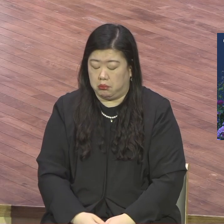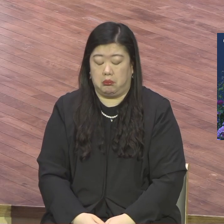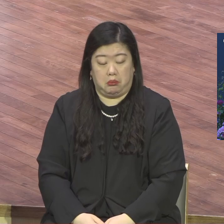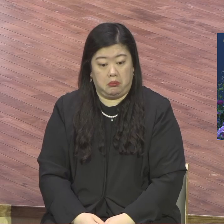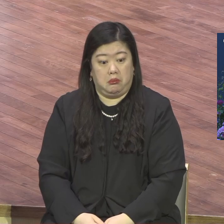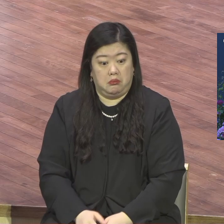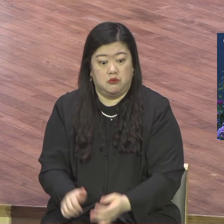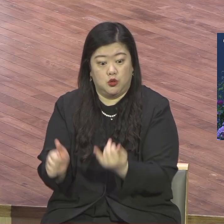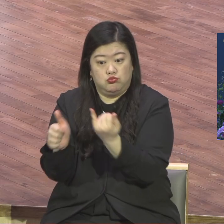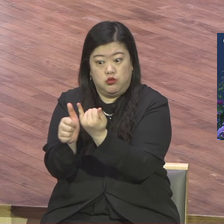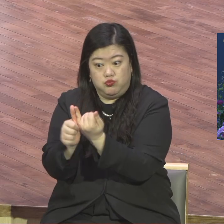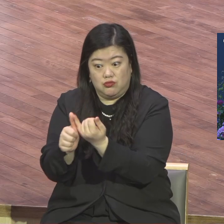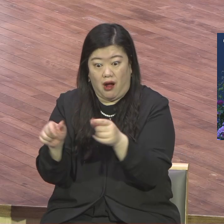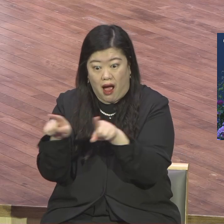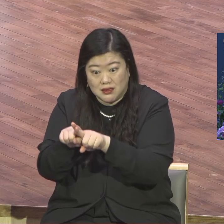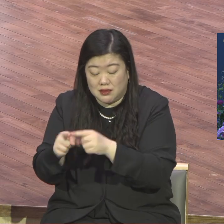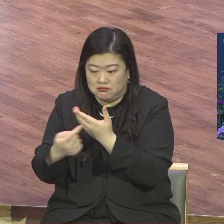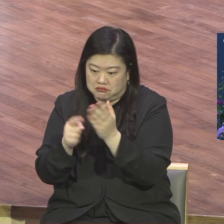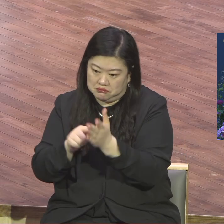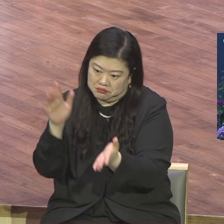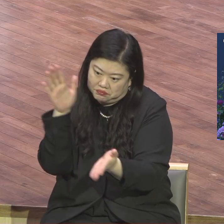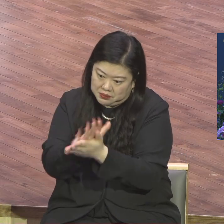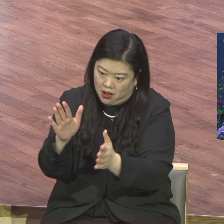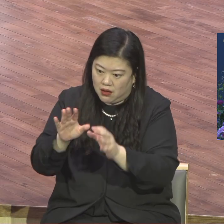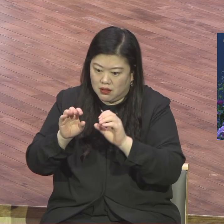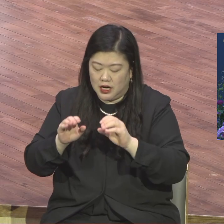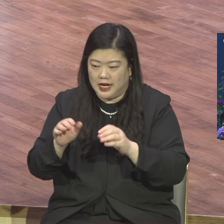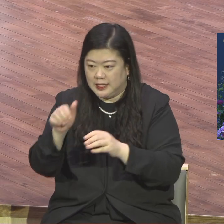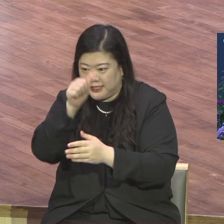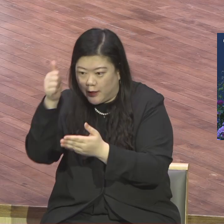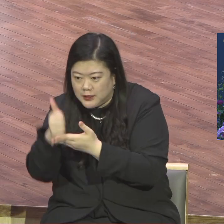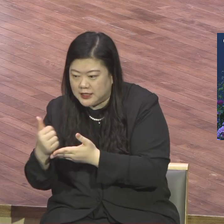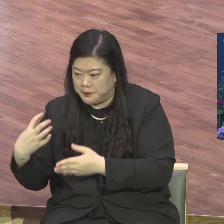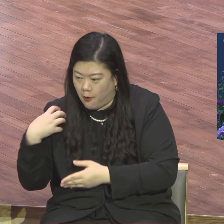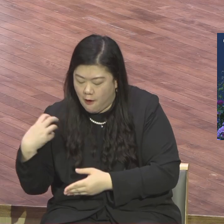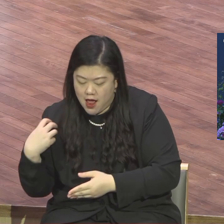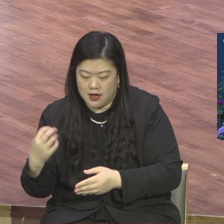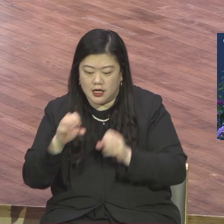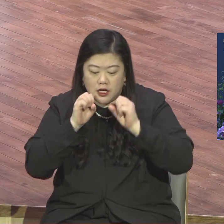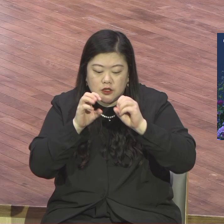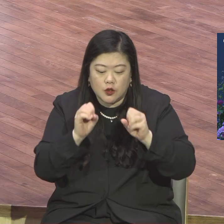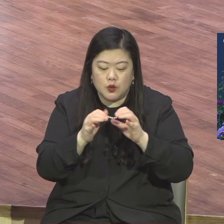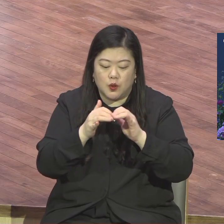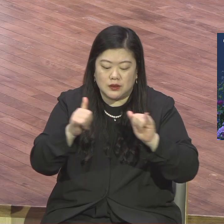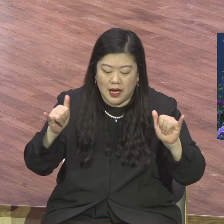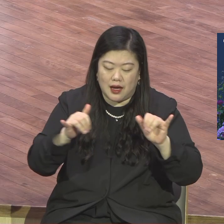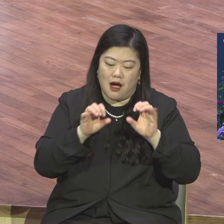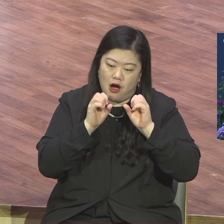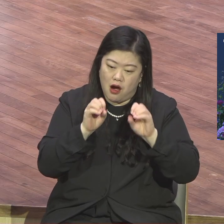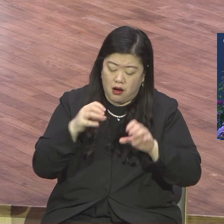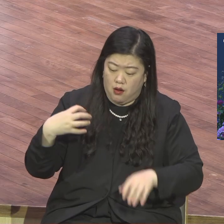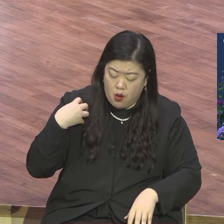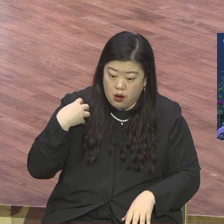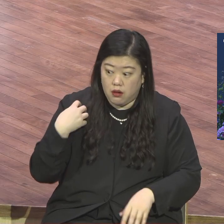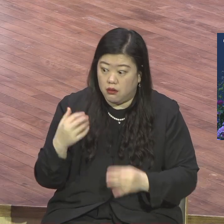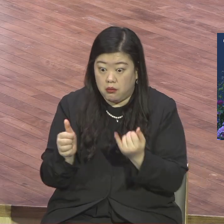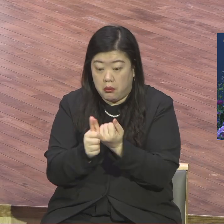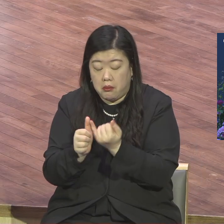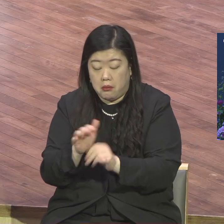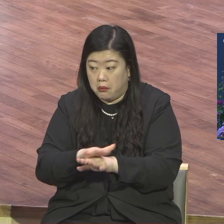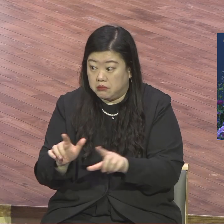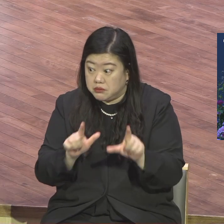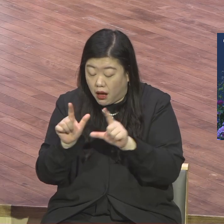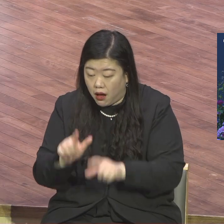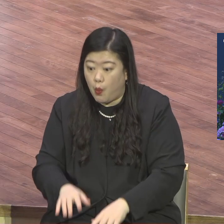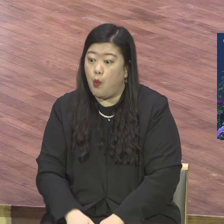같이 열정의 복음의 열정을 가지고 같이 몸된 교회에서 감치 하나님 각자 주신 달란트를 따라서 그 현장에서 열정을 가지고 복음을 증거한다.